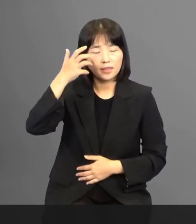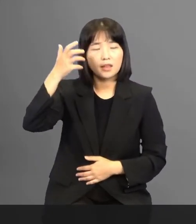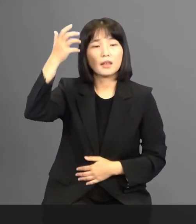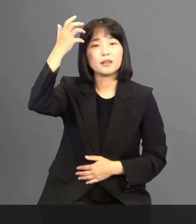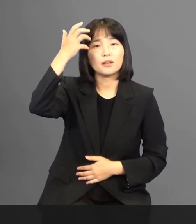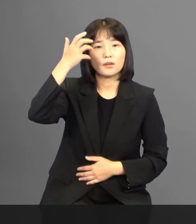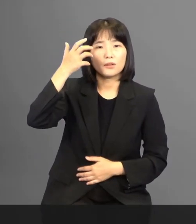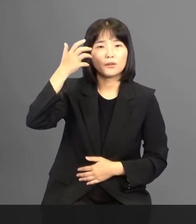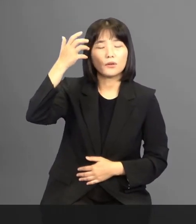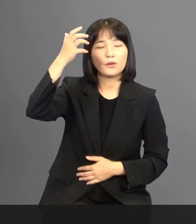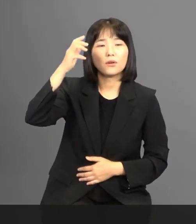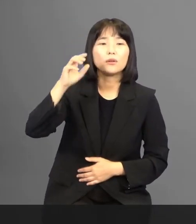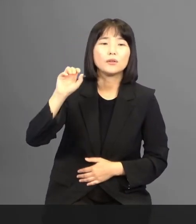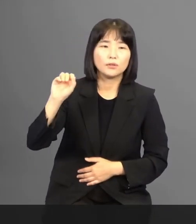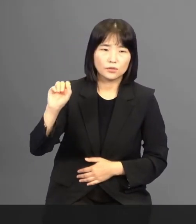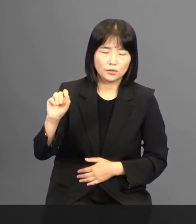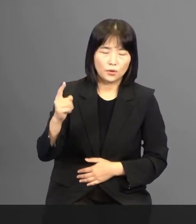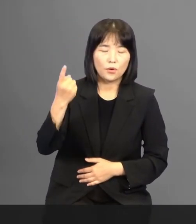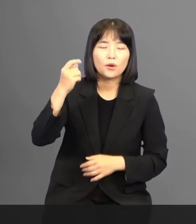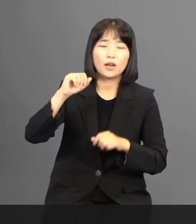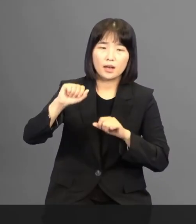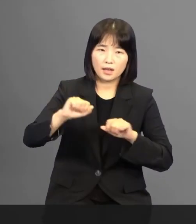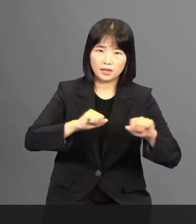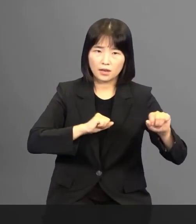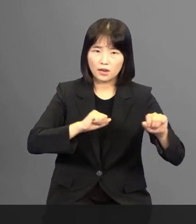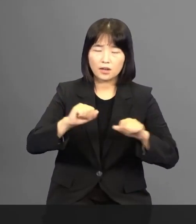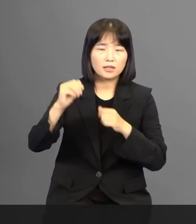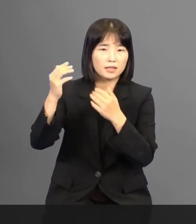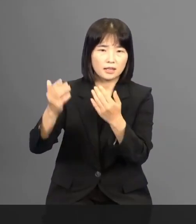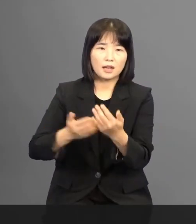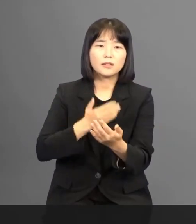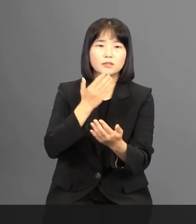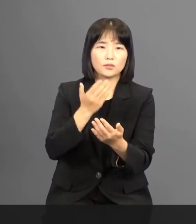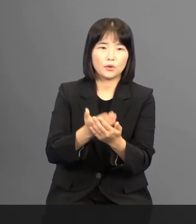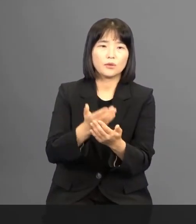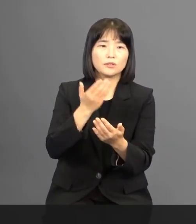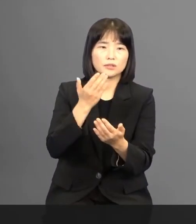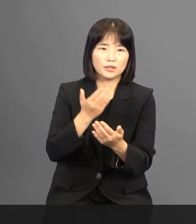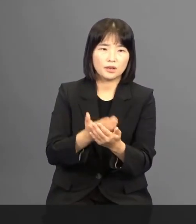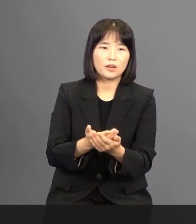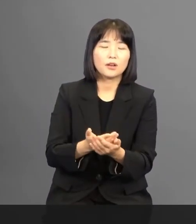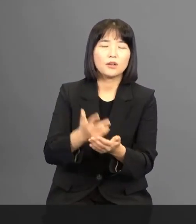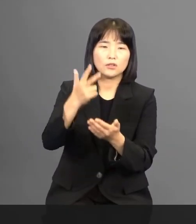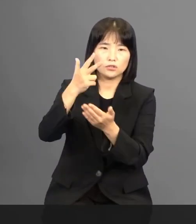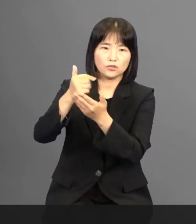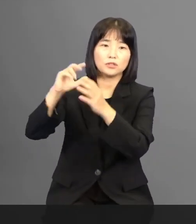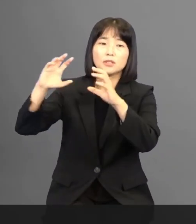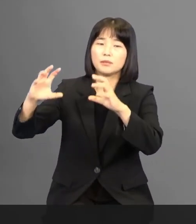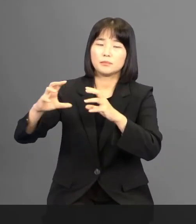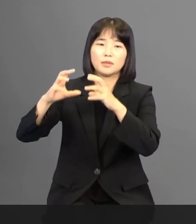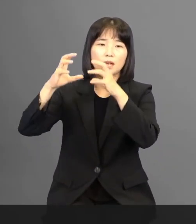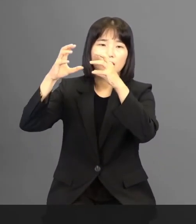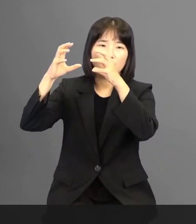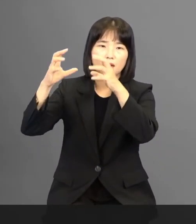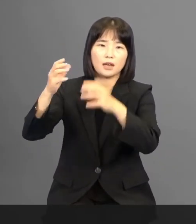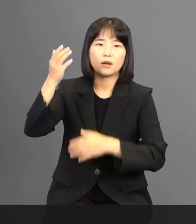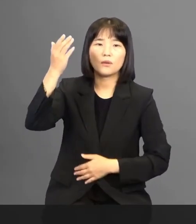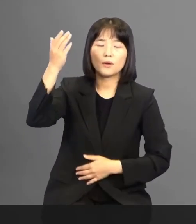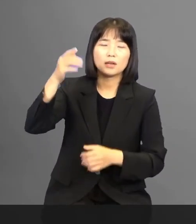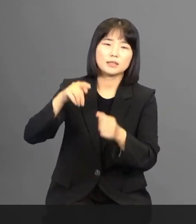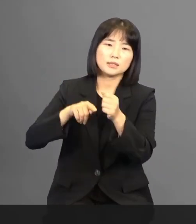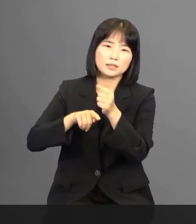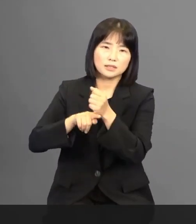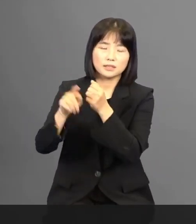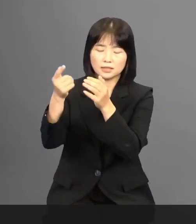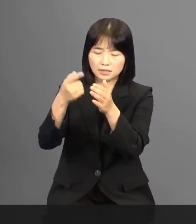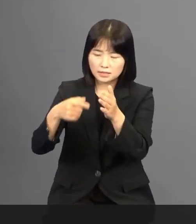연약한 내 영혼 통하여 일하소서. 주님 나라와